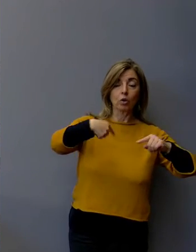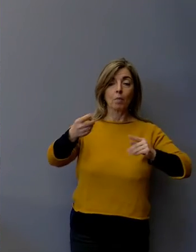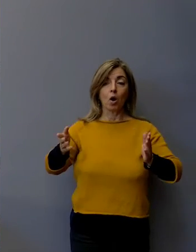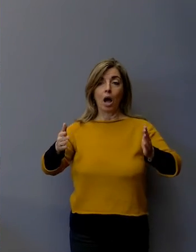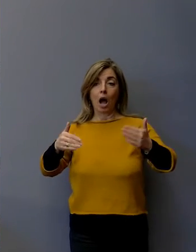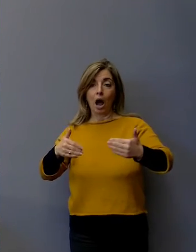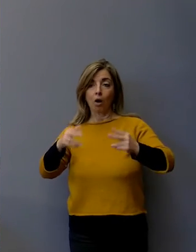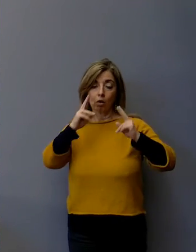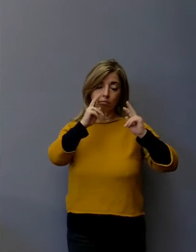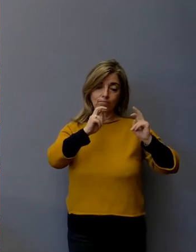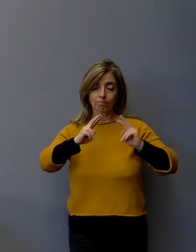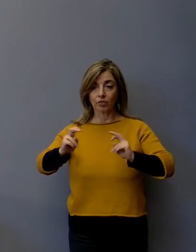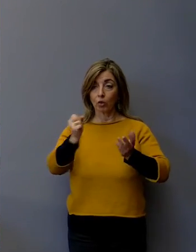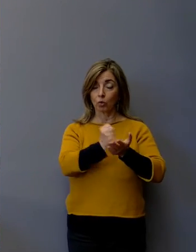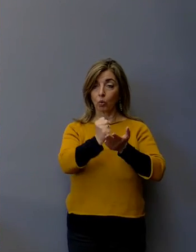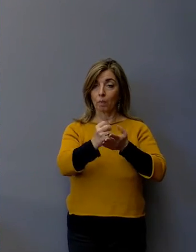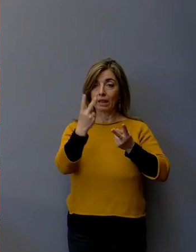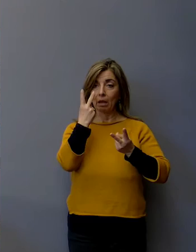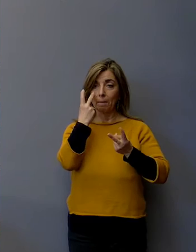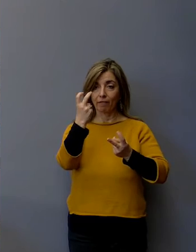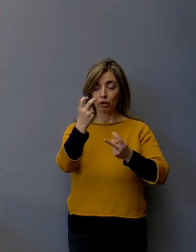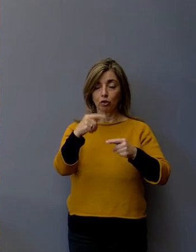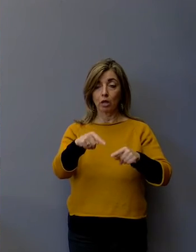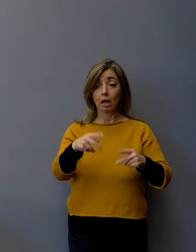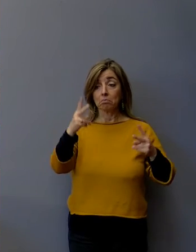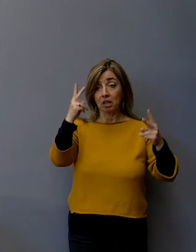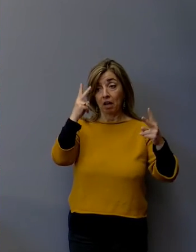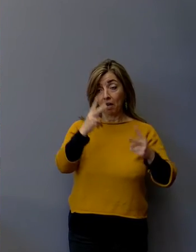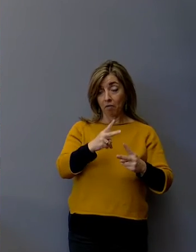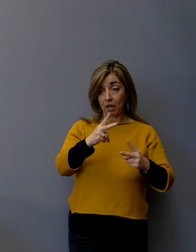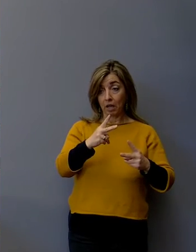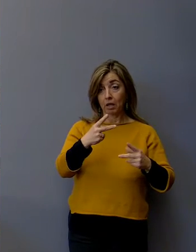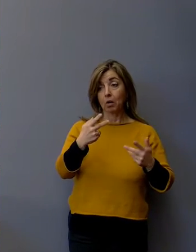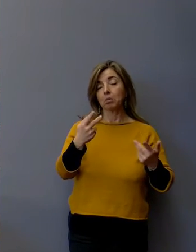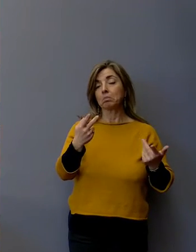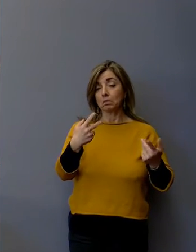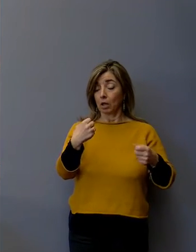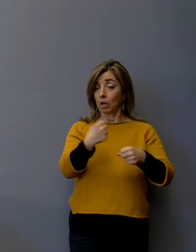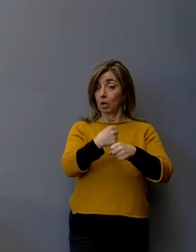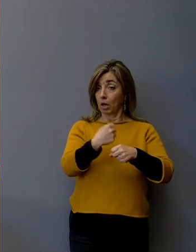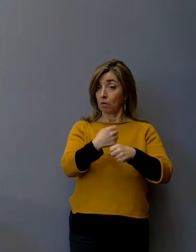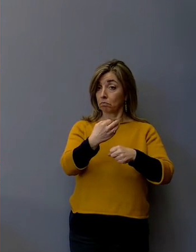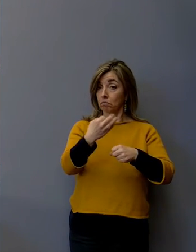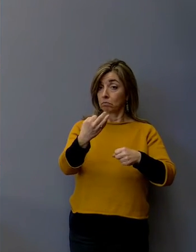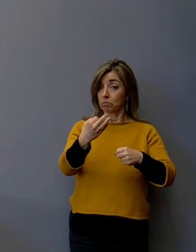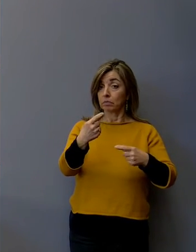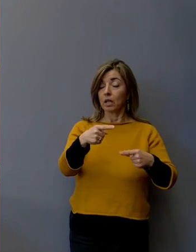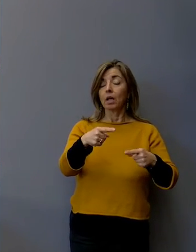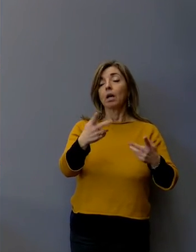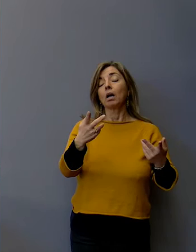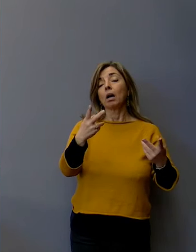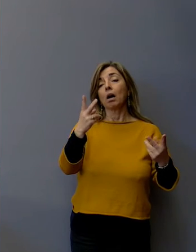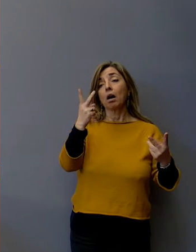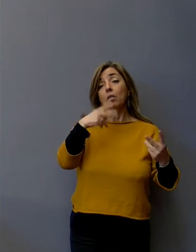lo dico perché alcune abitudini anche del passato recente recentissimo ci dicono che non era scontato quindi voglio sottolineare una cosa